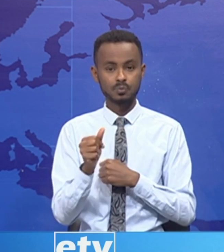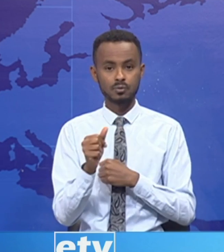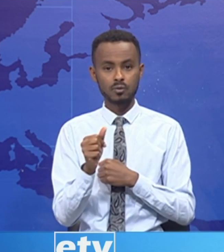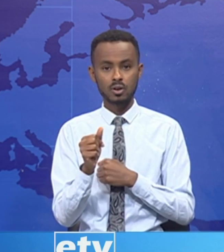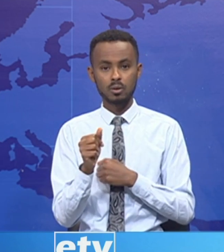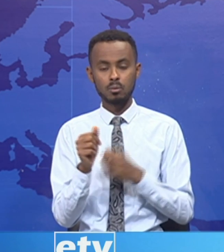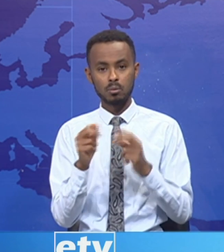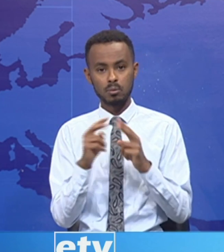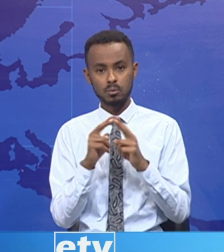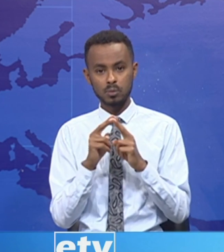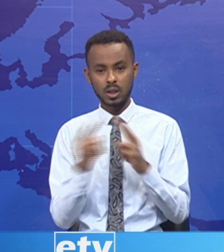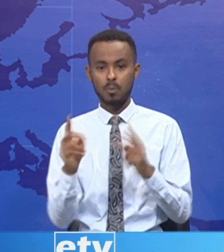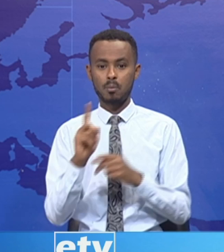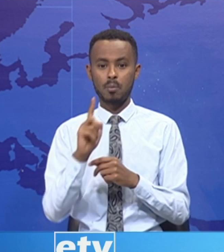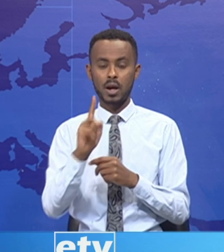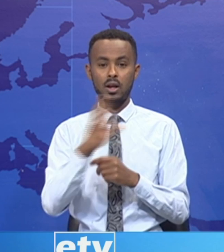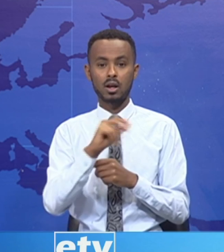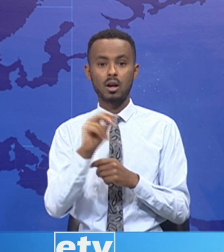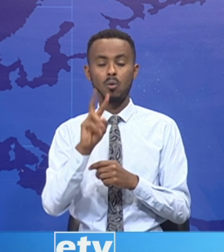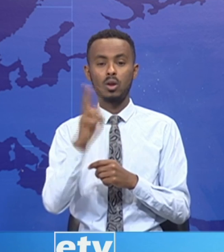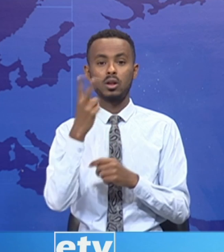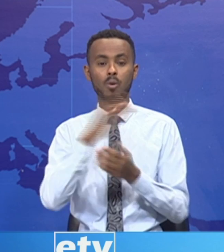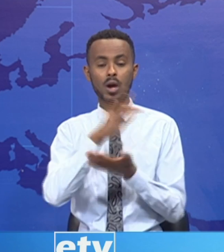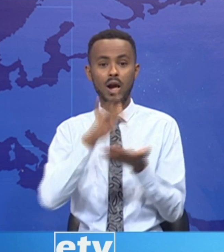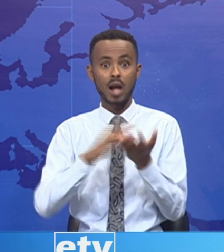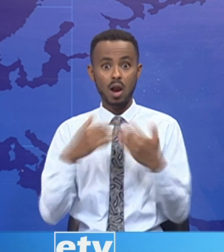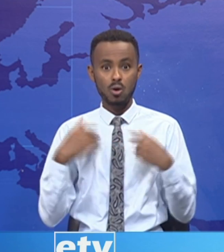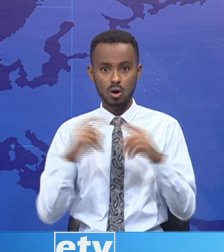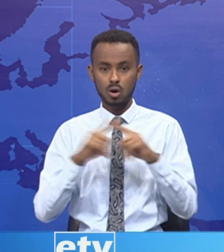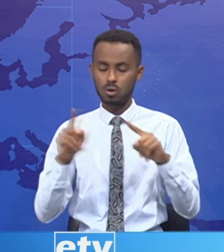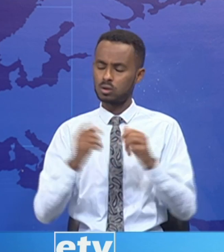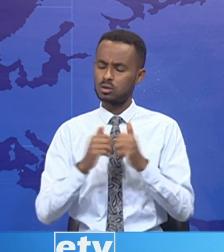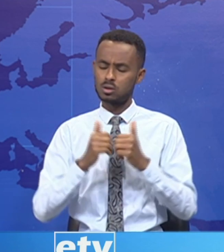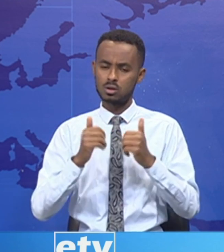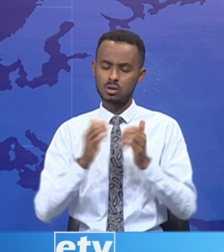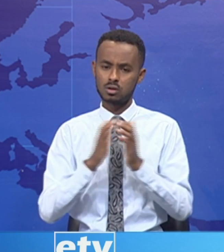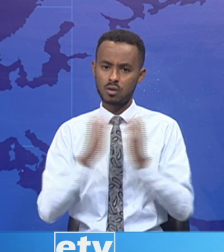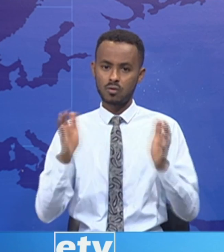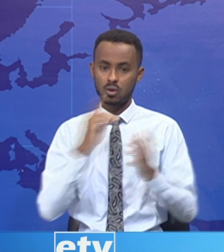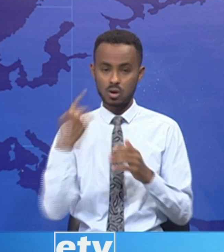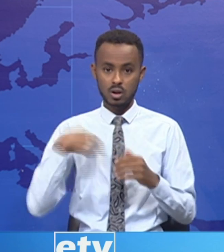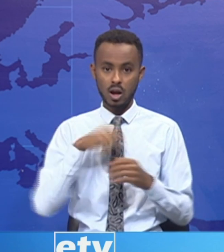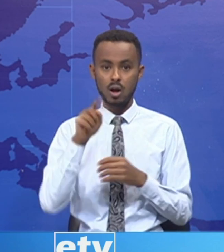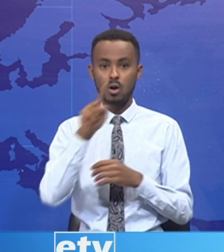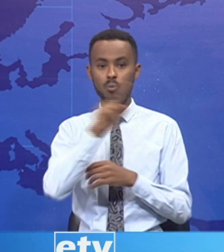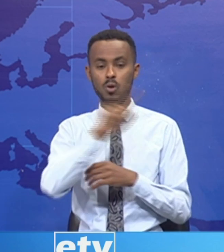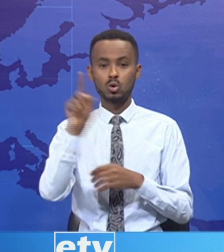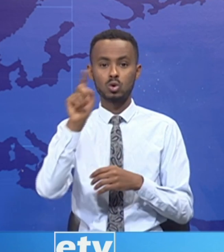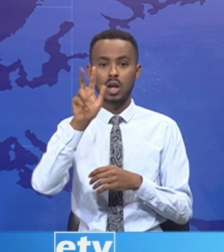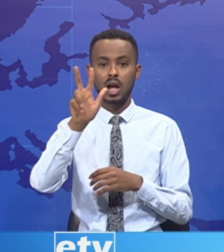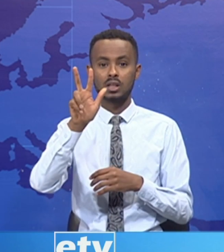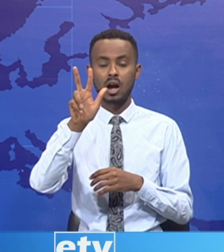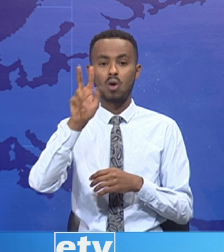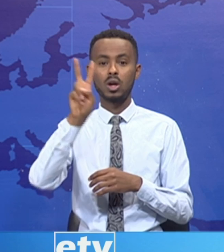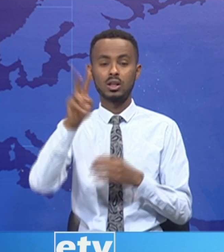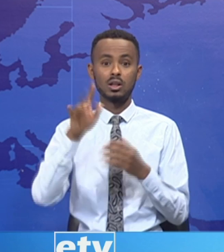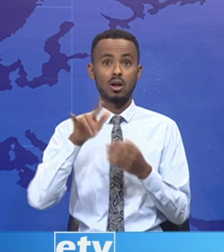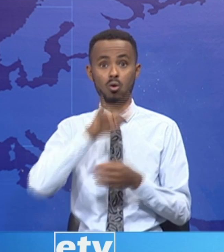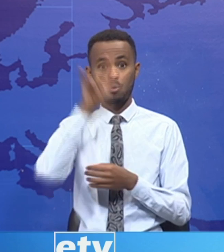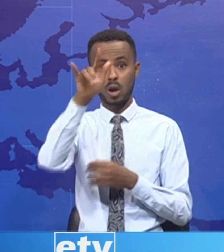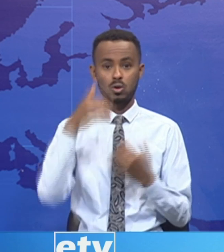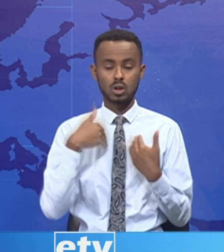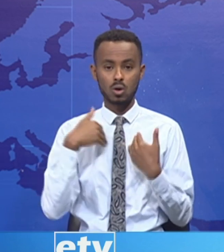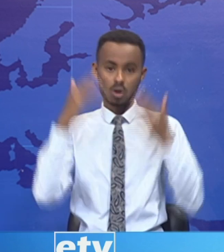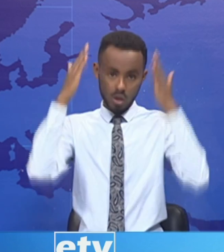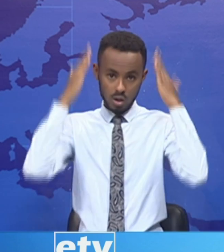በጣም በአንደኛውና በሁለተኛው መካከለ ያለው ልዩነት ሰፊ ነው። እኛ 132 አውሮፕላኖች አሉን።